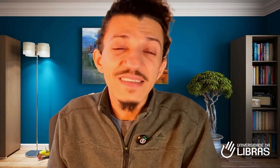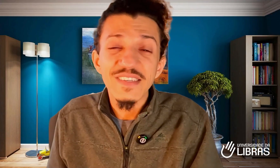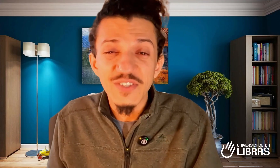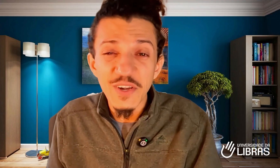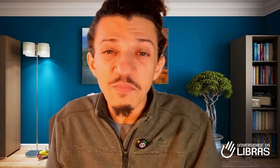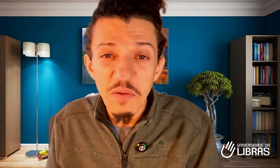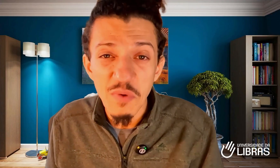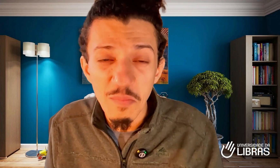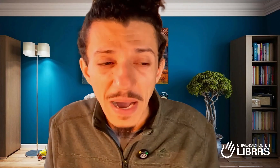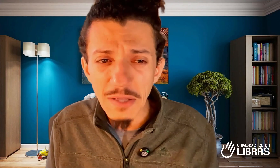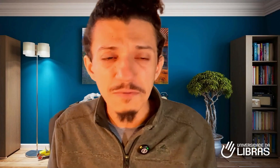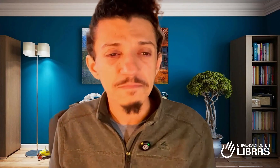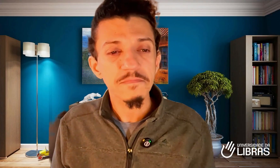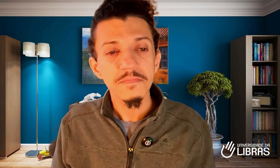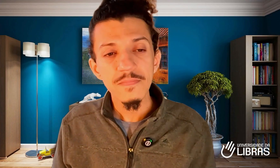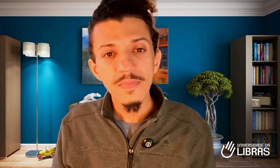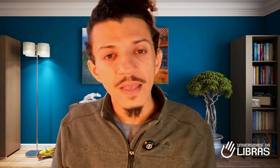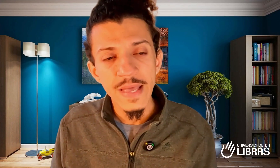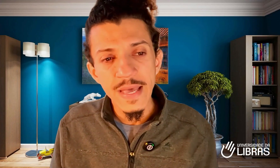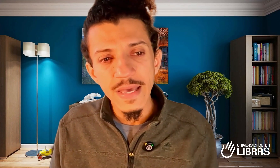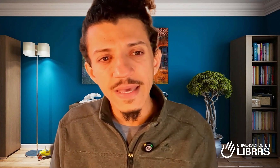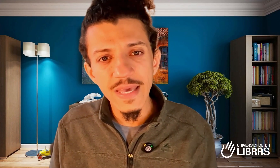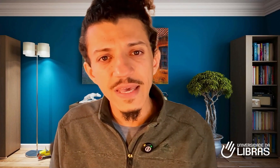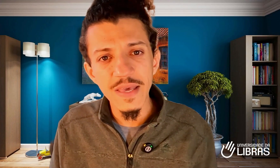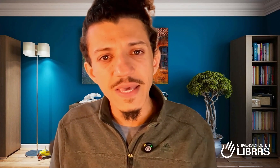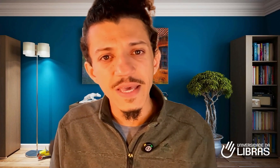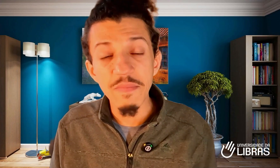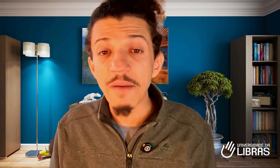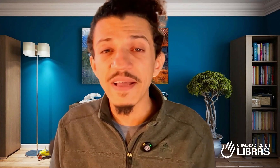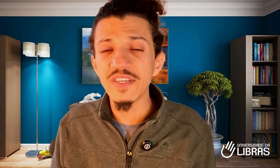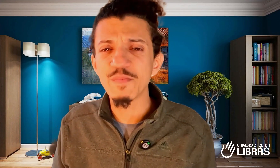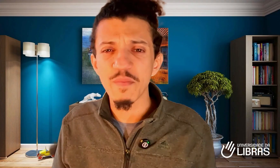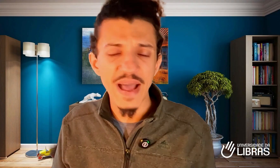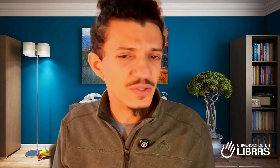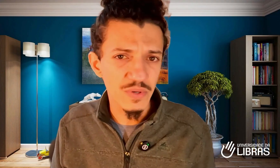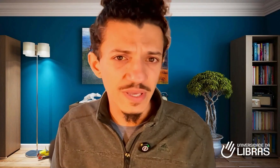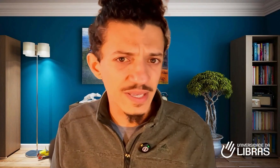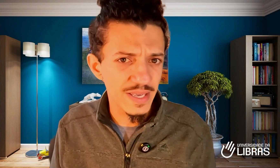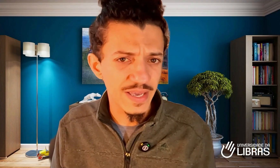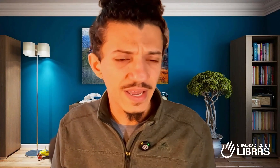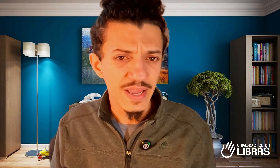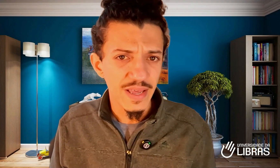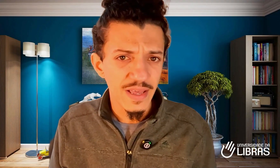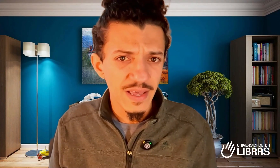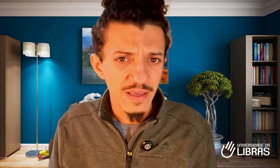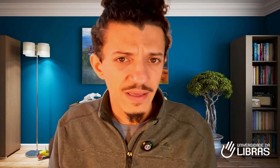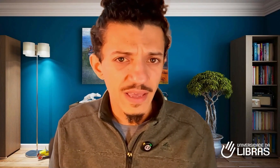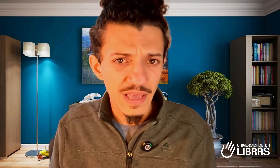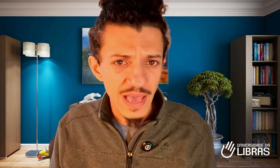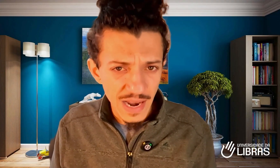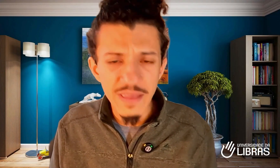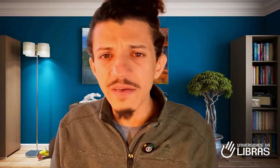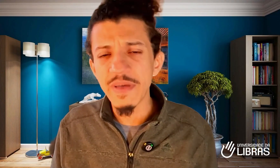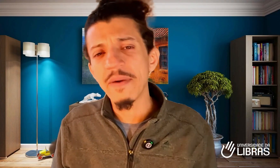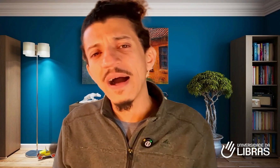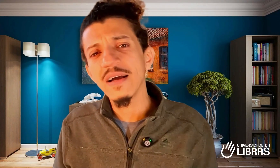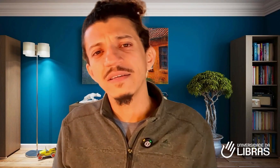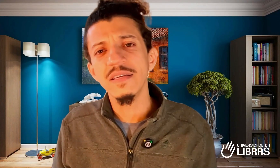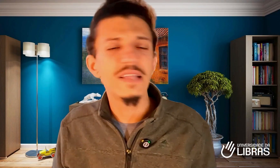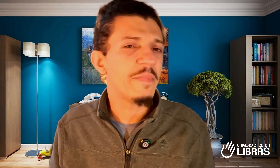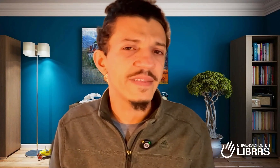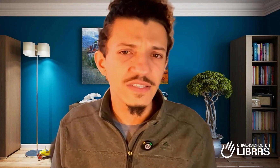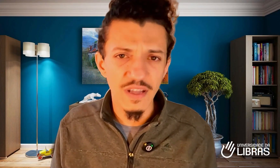pai insistiram pelo meu parto, e minha mãe disse para o médico que ela ia me